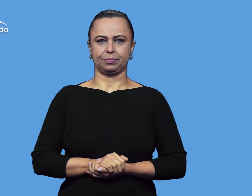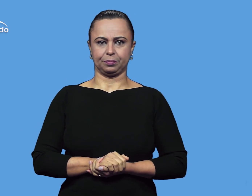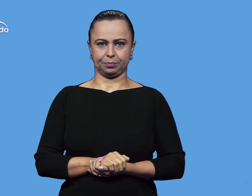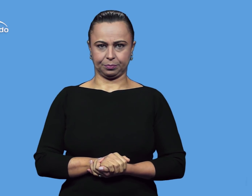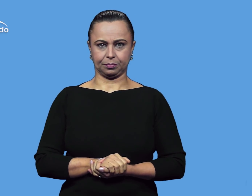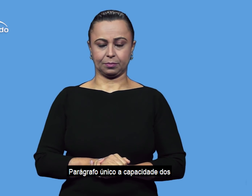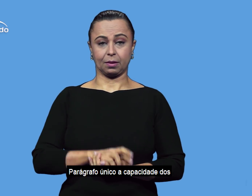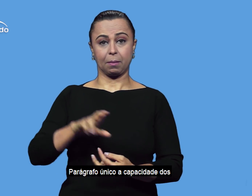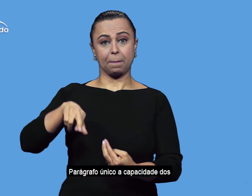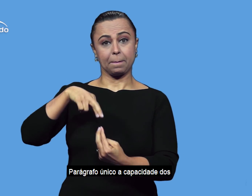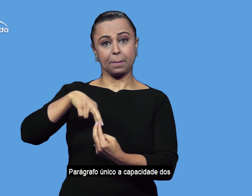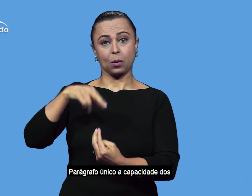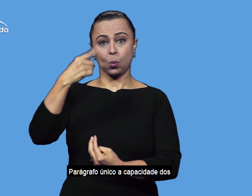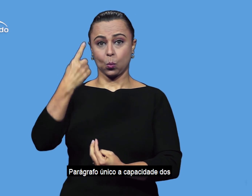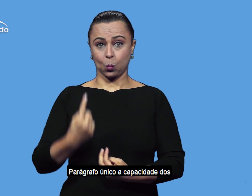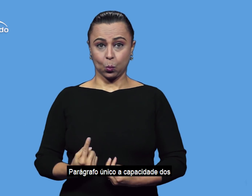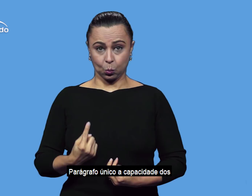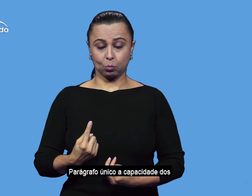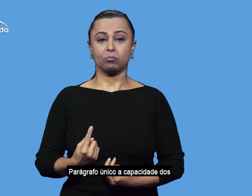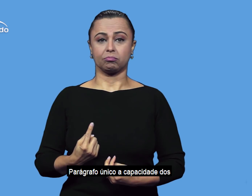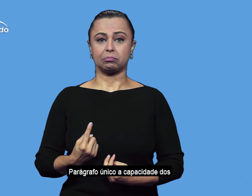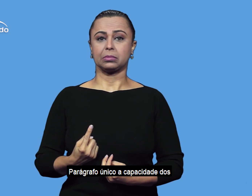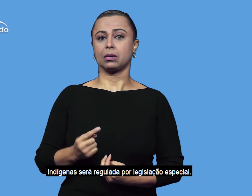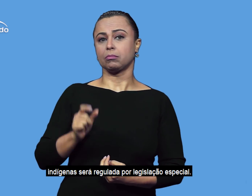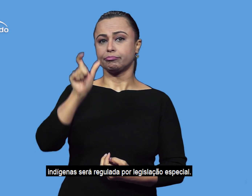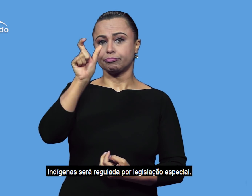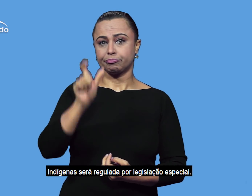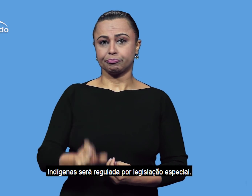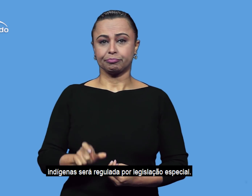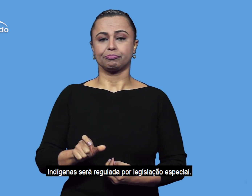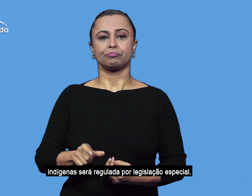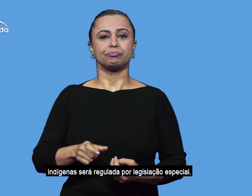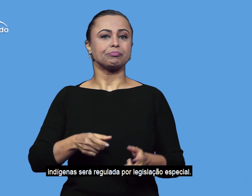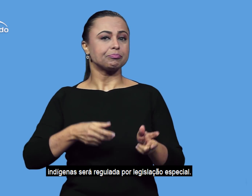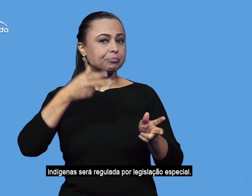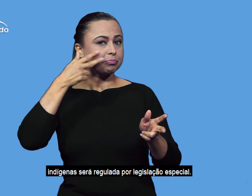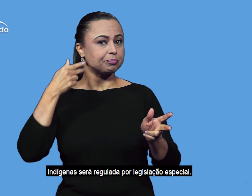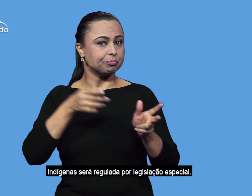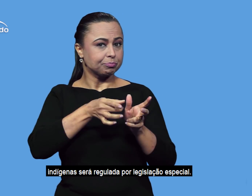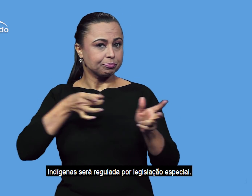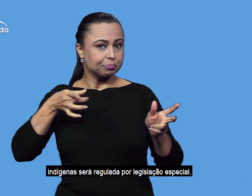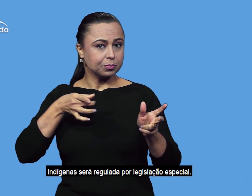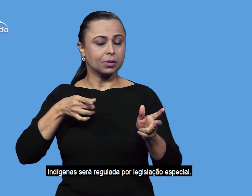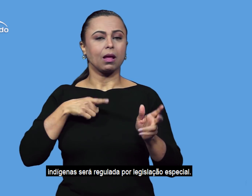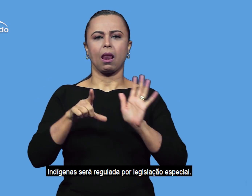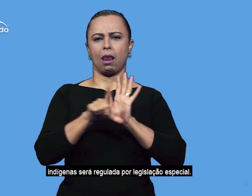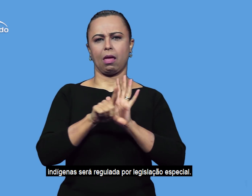parágrafo único a capacidade dos indígenas será regulada por legislação especial